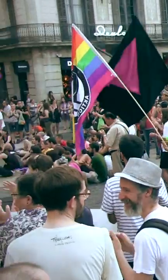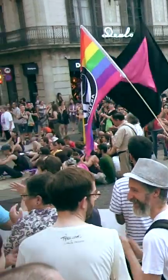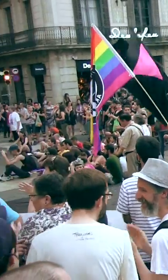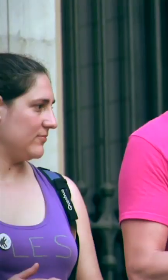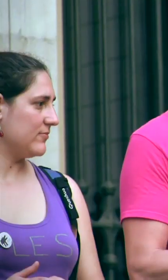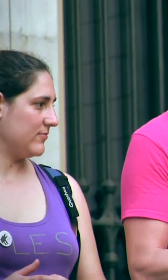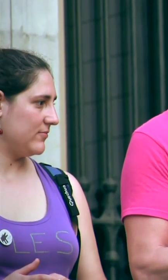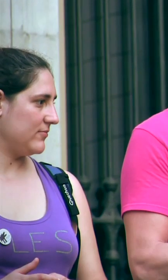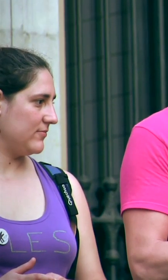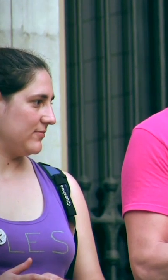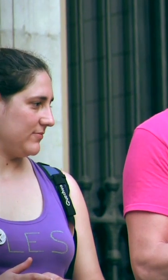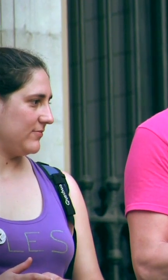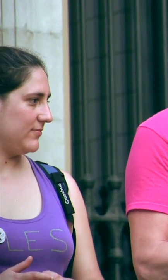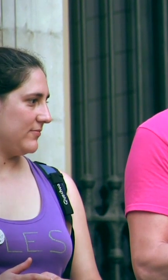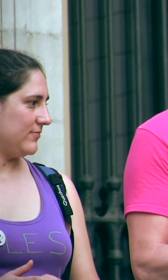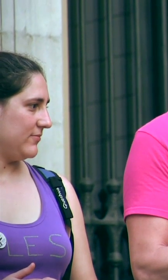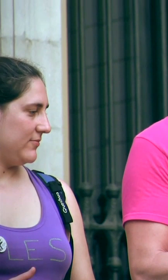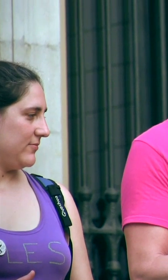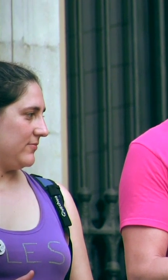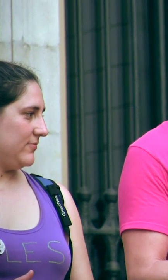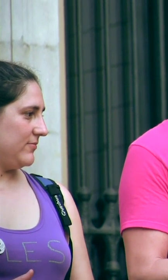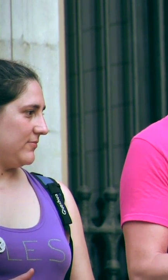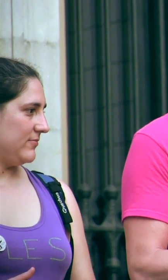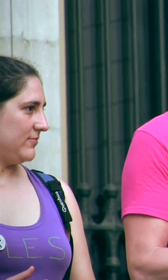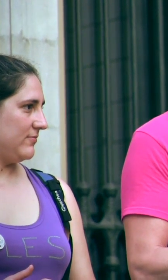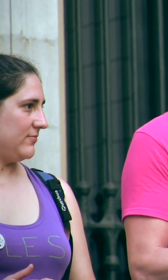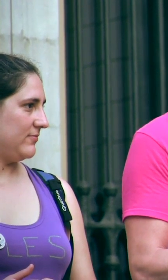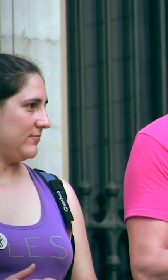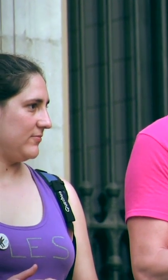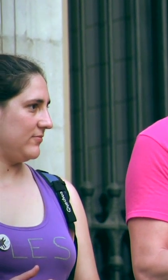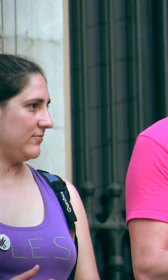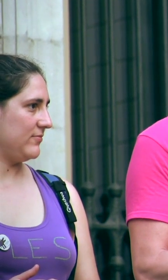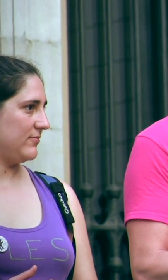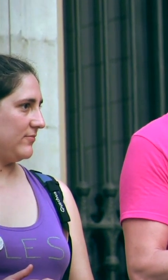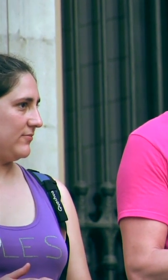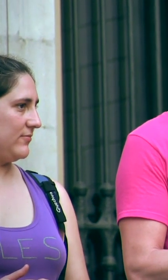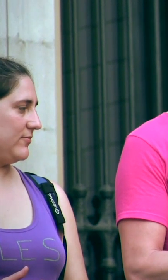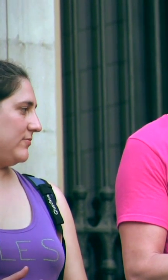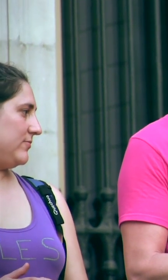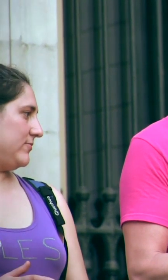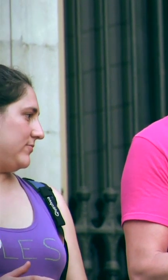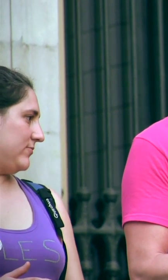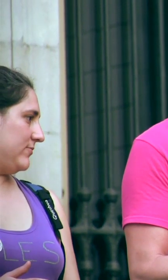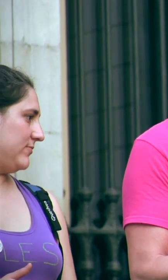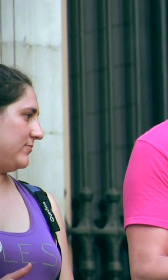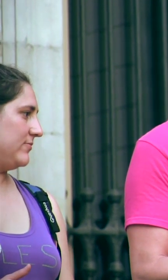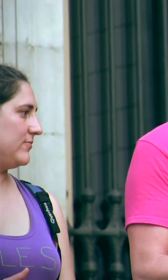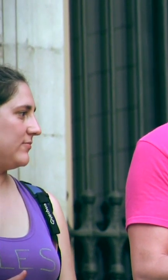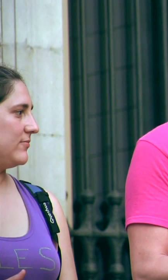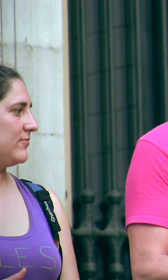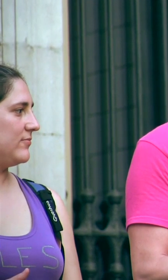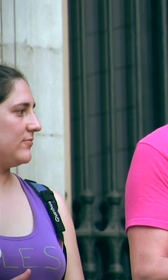Avui, 28 de juny, ens alliberem i ens apoderem de les, com a gai, com a lesbianes, gais,